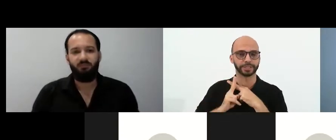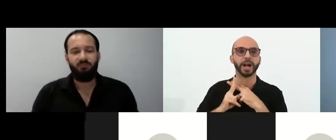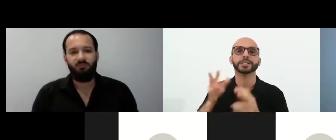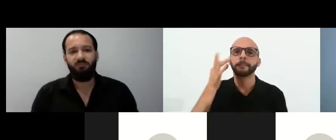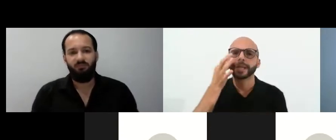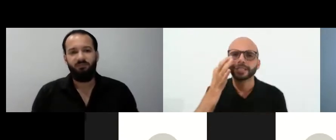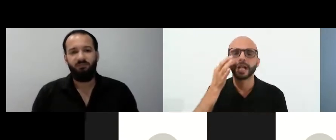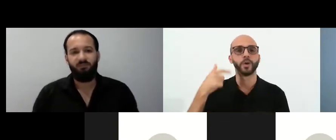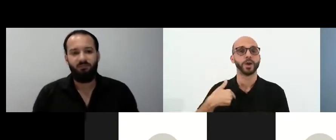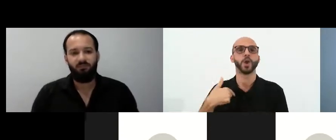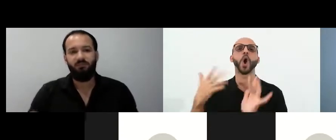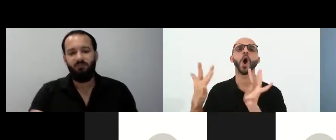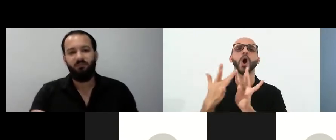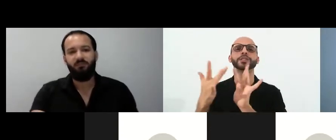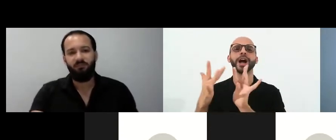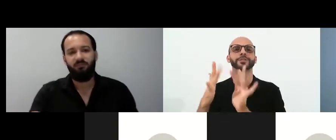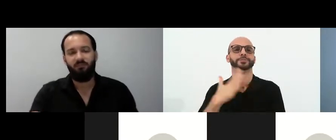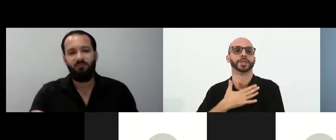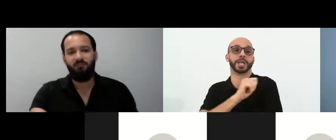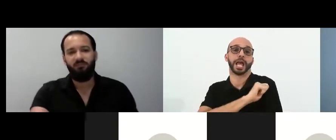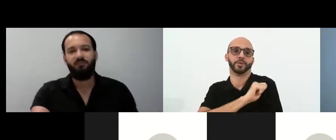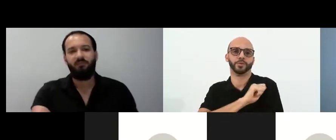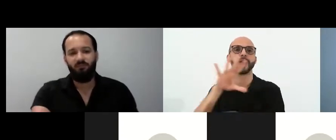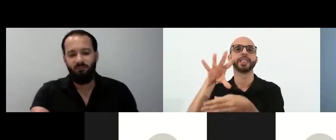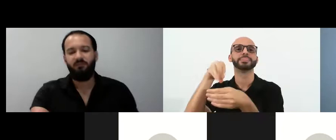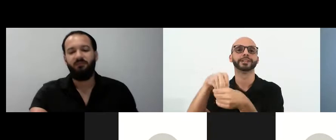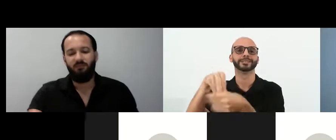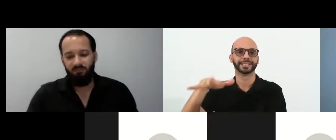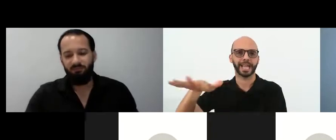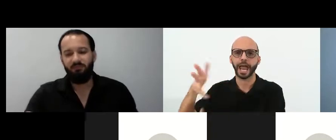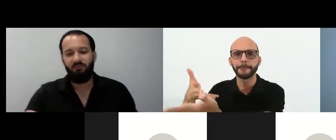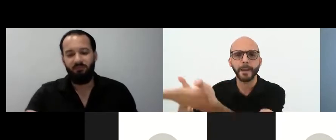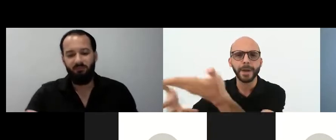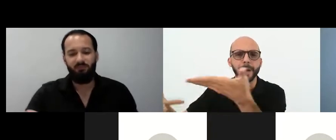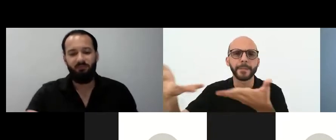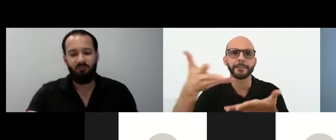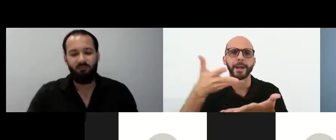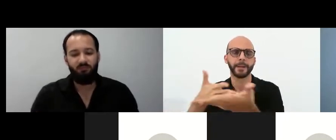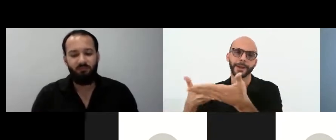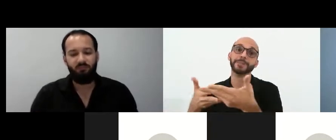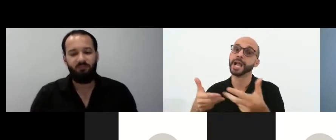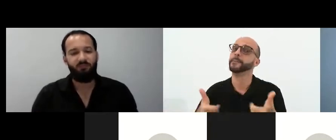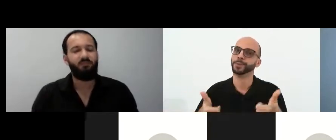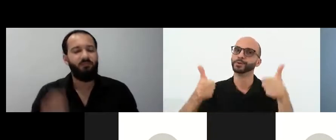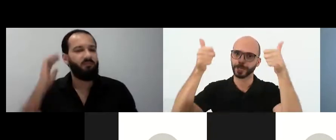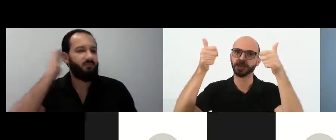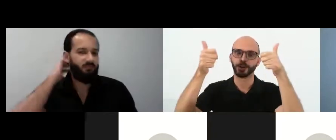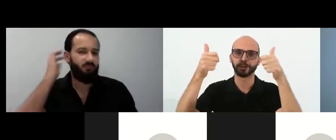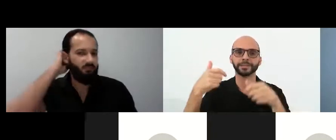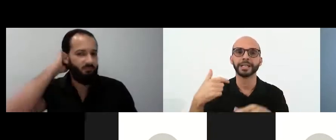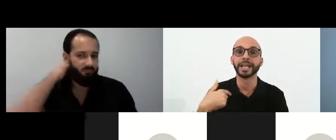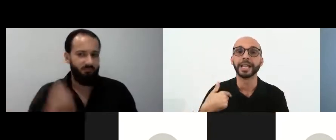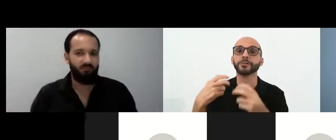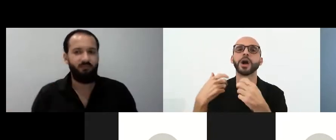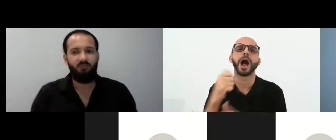ali. Enquanto professor da universidade presencial, eu tenho contato direto ali com o aluno, eu consigo